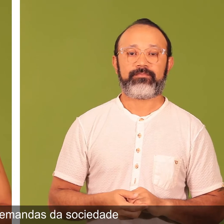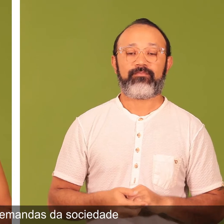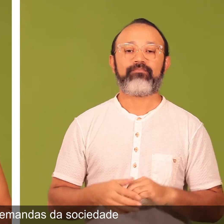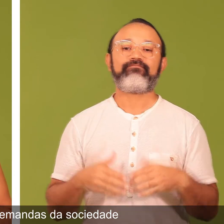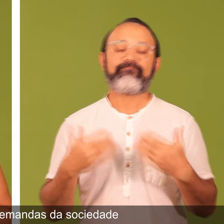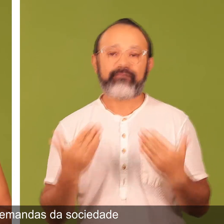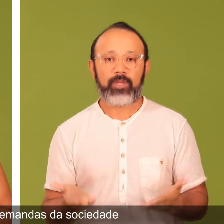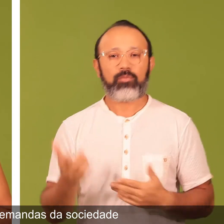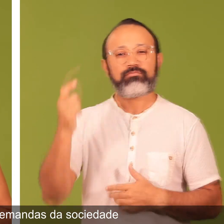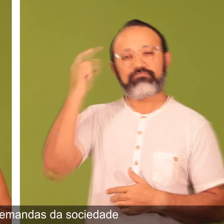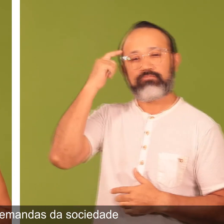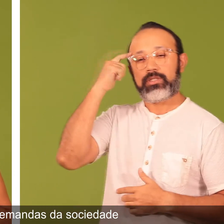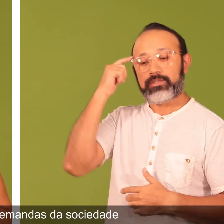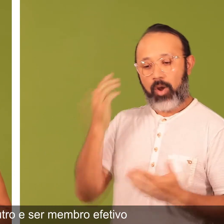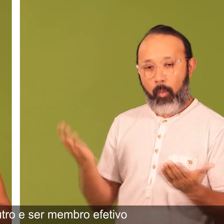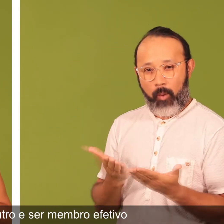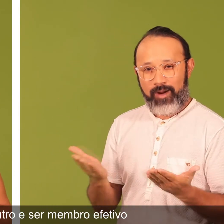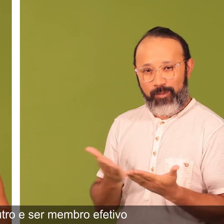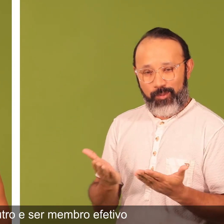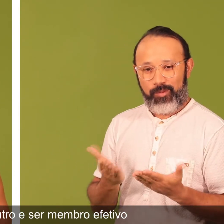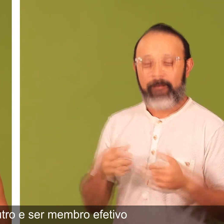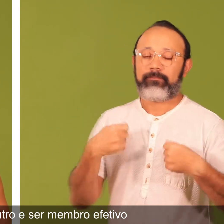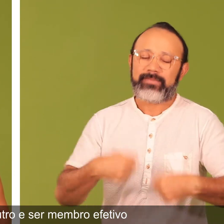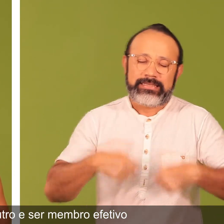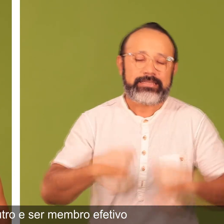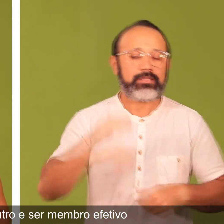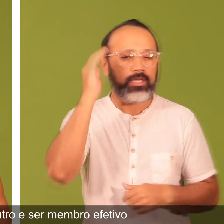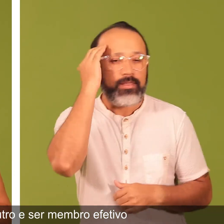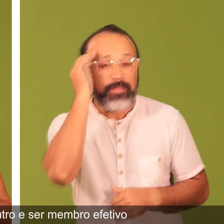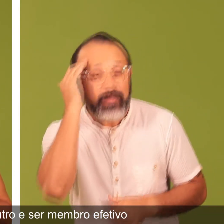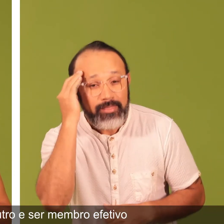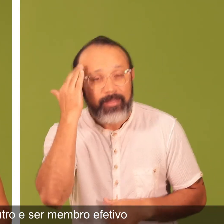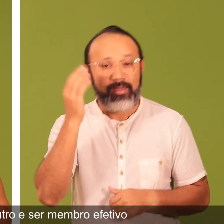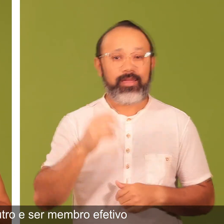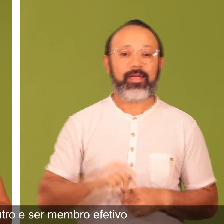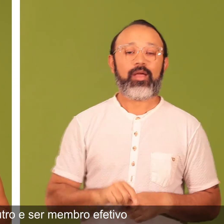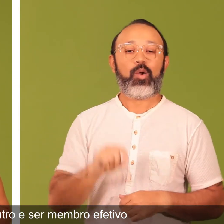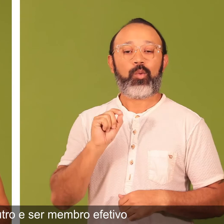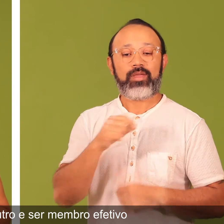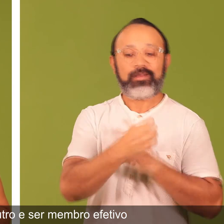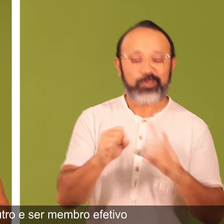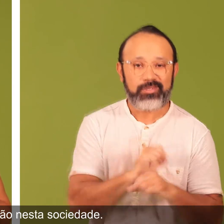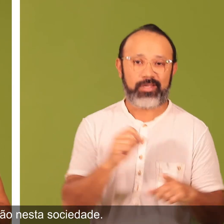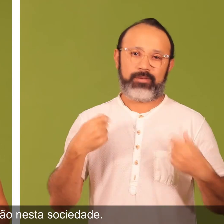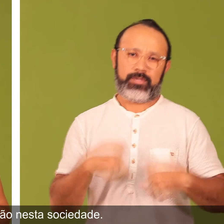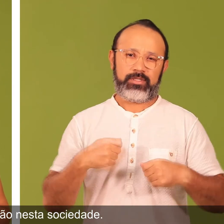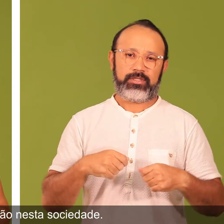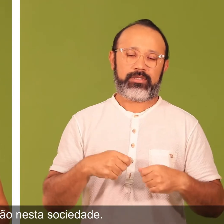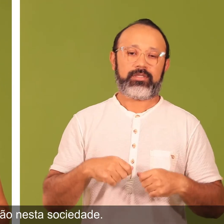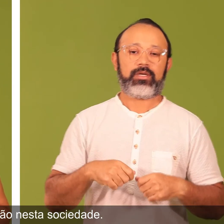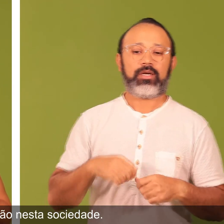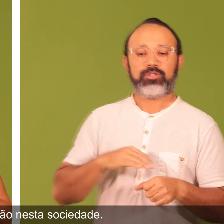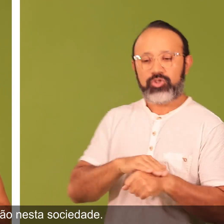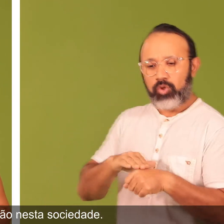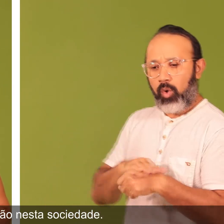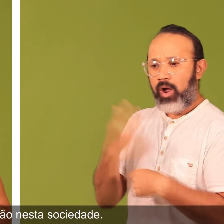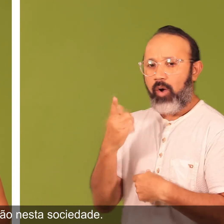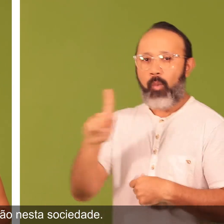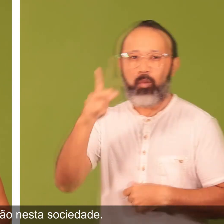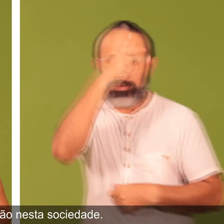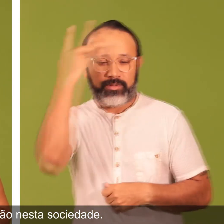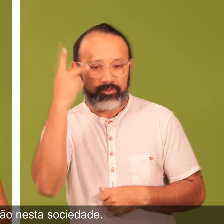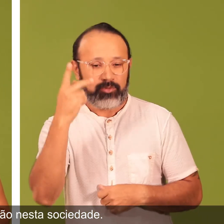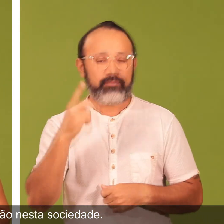entender as demandas da sociedade e dialogar com o outro e ser membro efetivo de participação